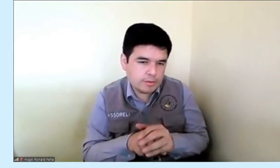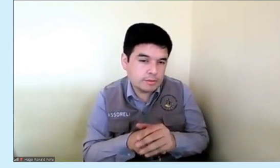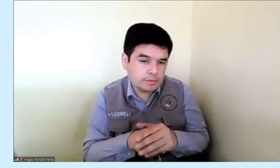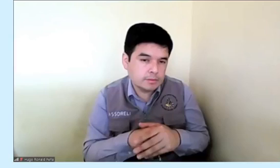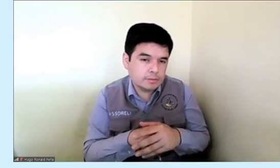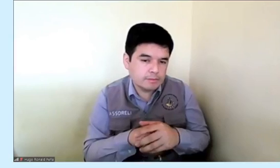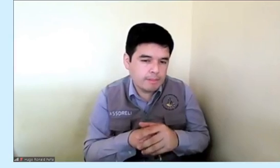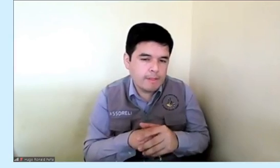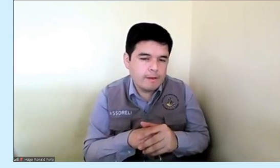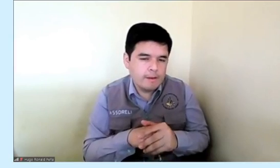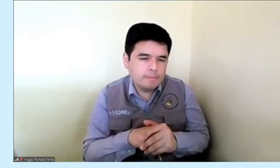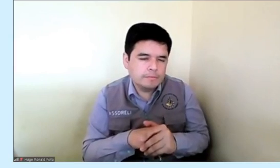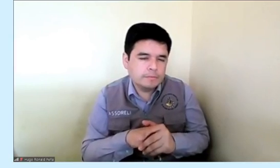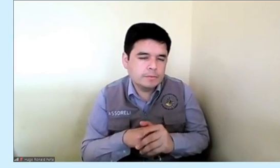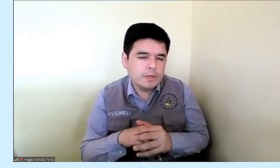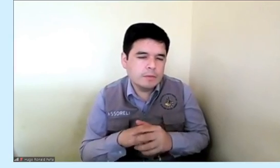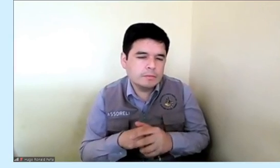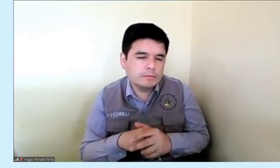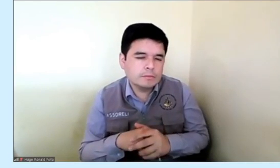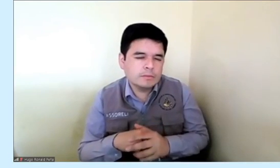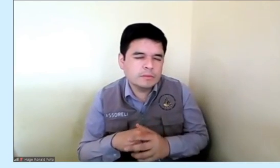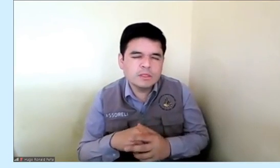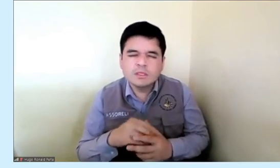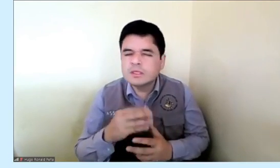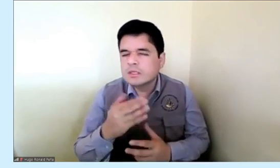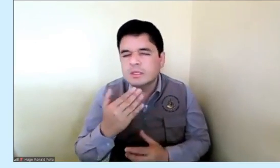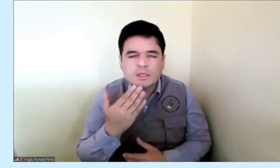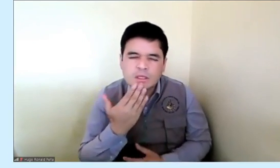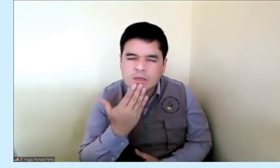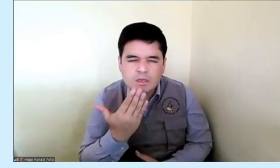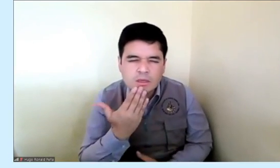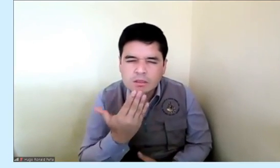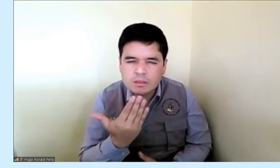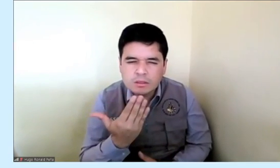Ejemplo. Hacemos un ejemplo, dice Ronald.